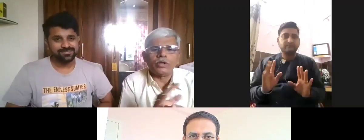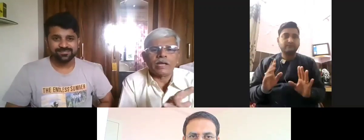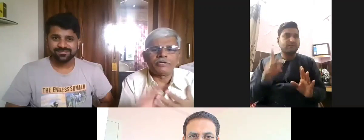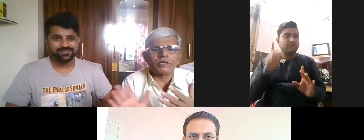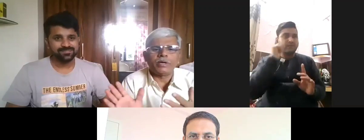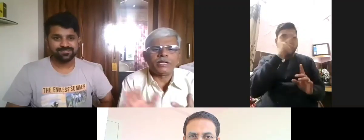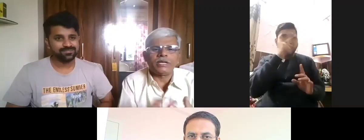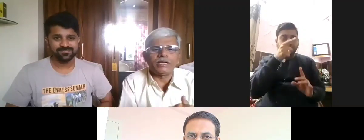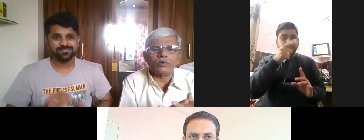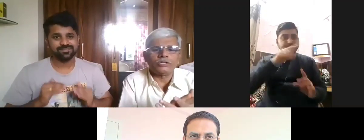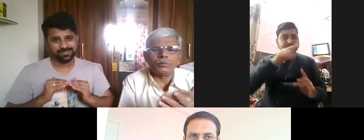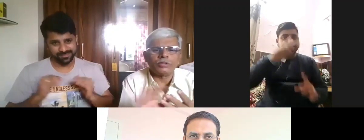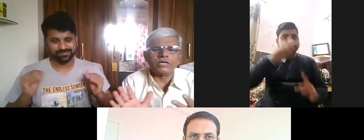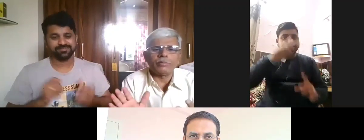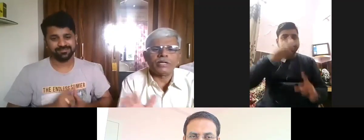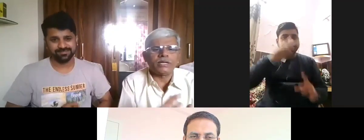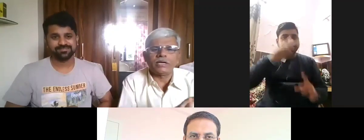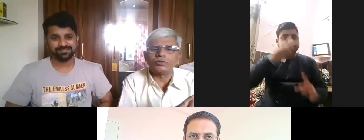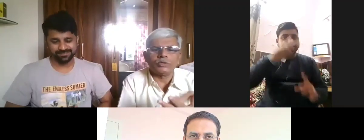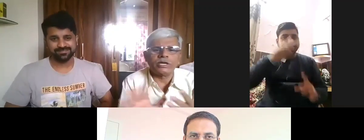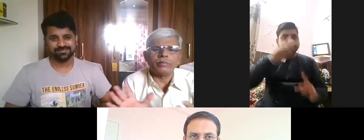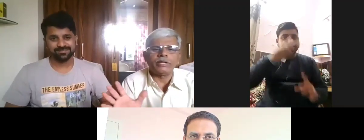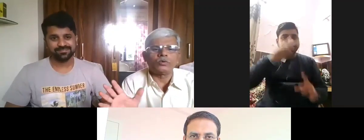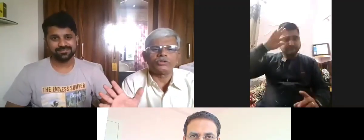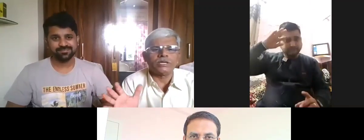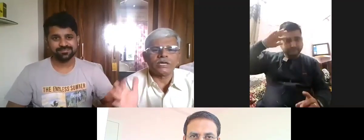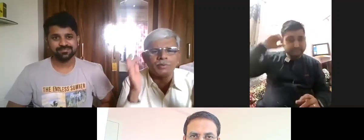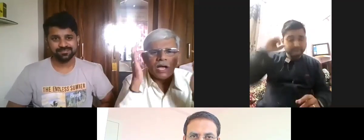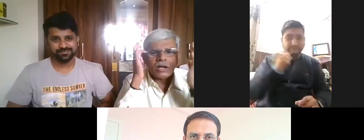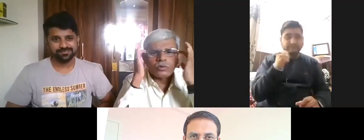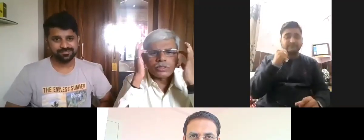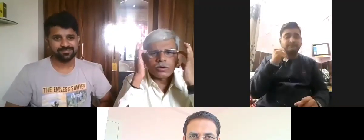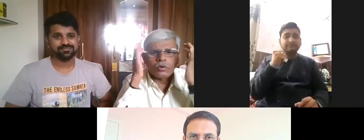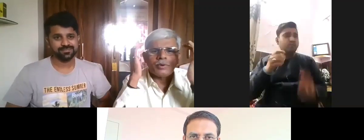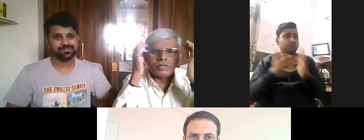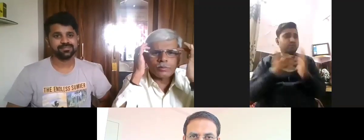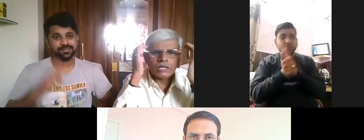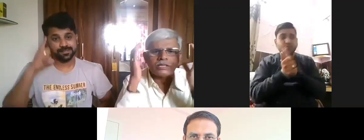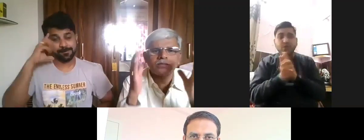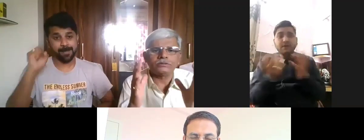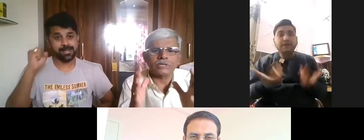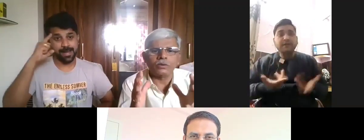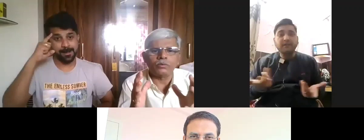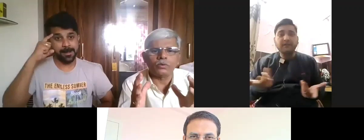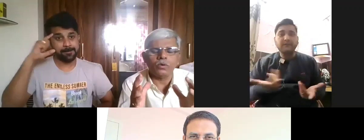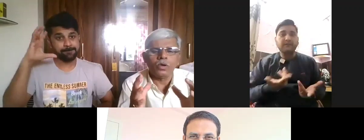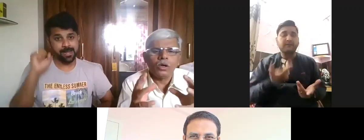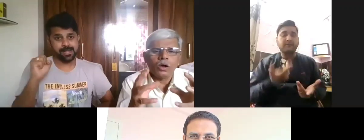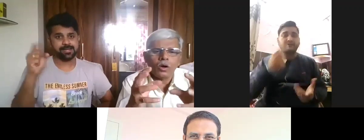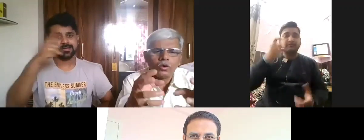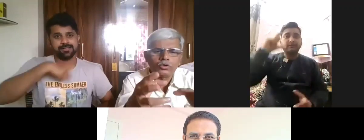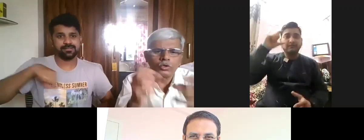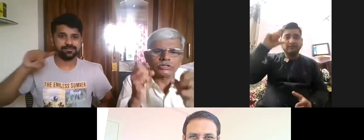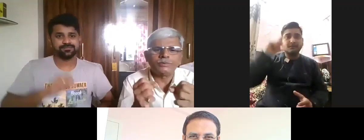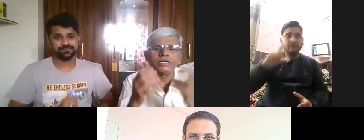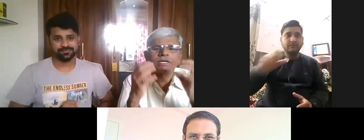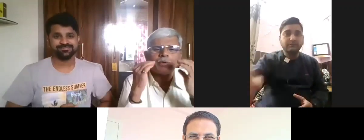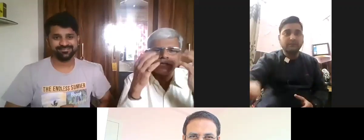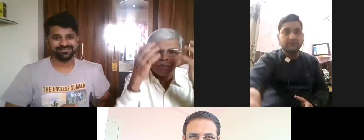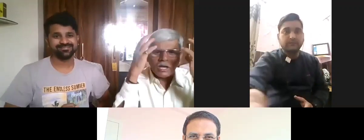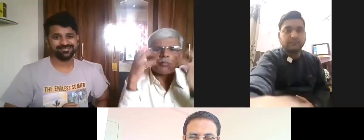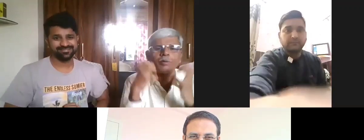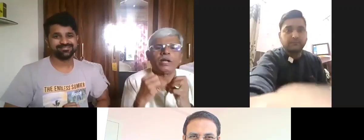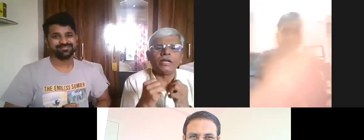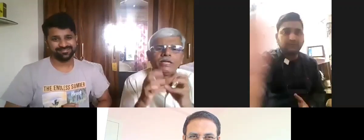आएगा, कोई लैंग्वेज का बैरियर नहीं आएगा, कोई समझने का बैरियर नहीं आएगा, सुनने का बैरियर कुछ नहीं आएगा। अपनी आँख खुली रखो, अपना दिमाग चालू रखो, और जो सब्जेक्ट